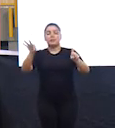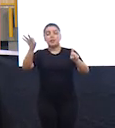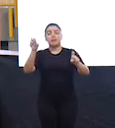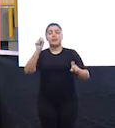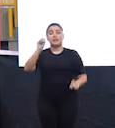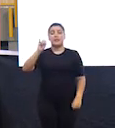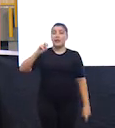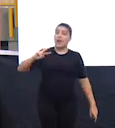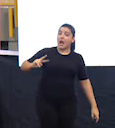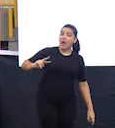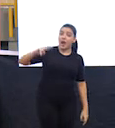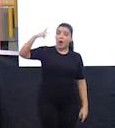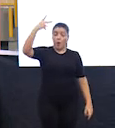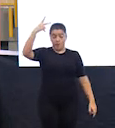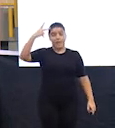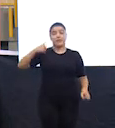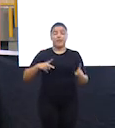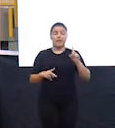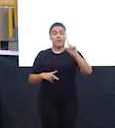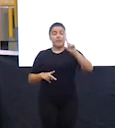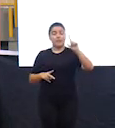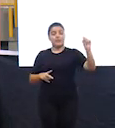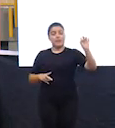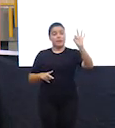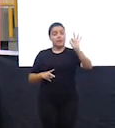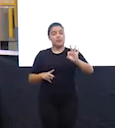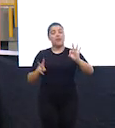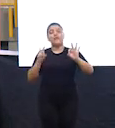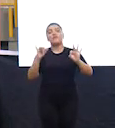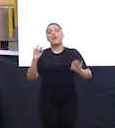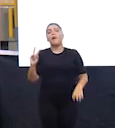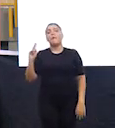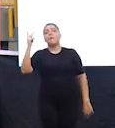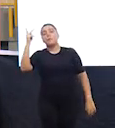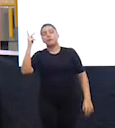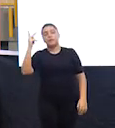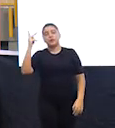Se ele aumenta 100%, ele vai para